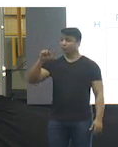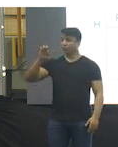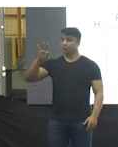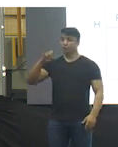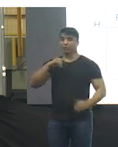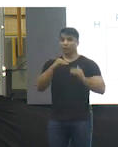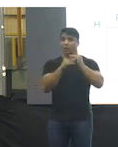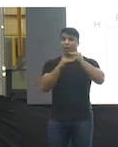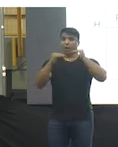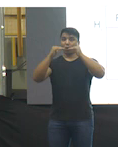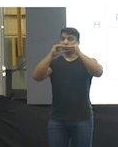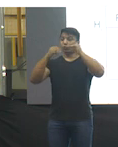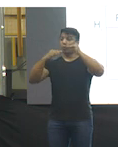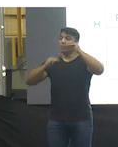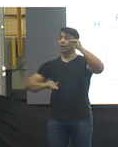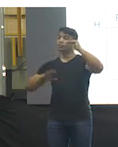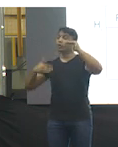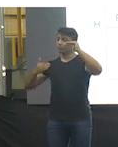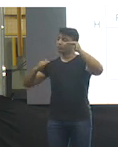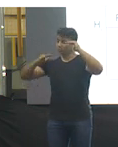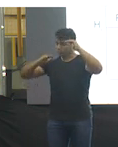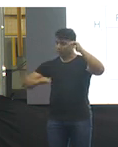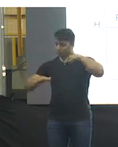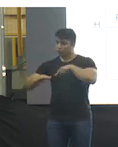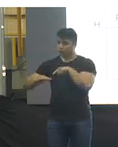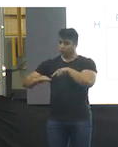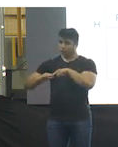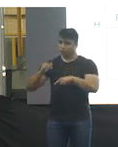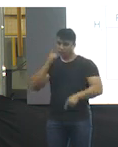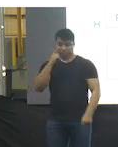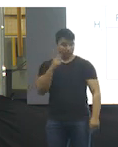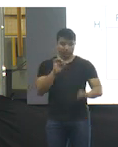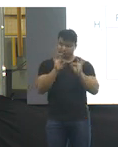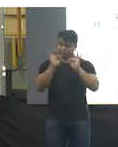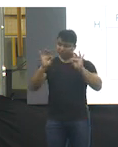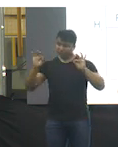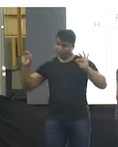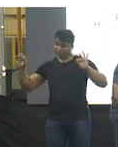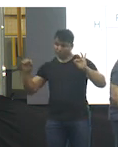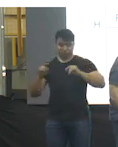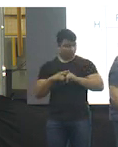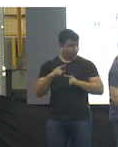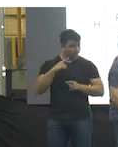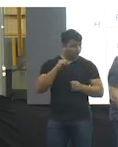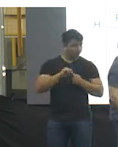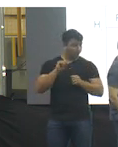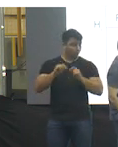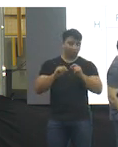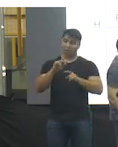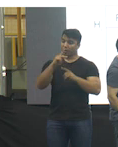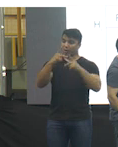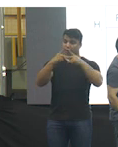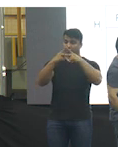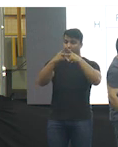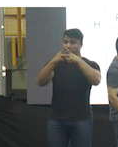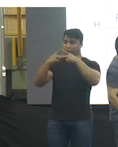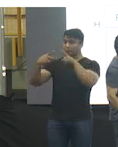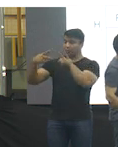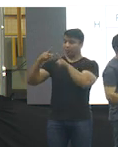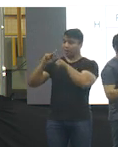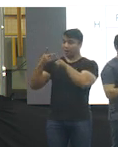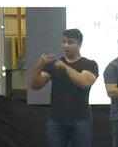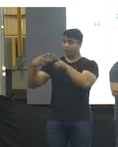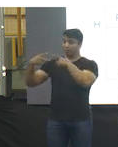muito alto ou está mais baixo? Mais embaixo. Aí o que ele começa a fazer? Ele começa a absorver calor. Quando